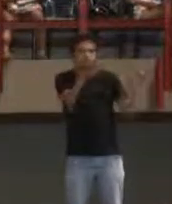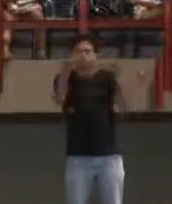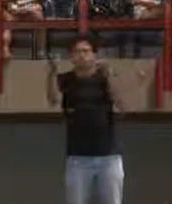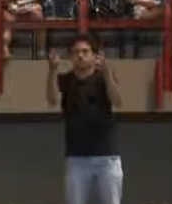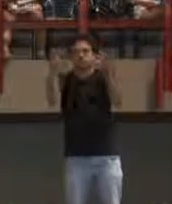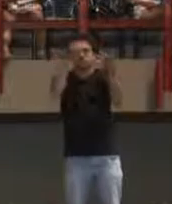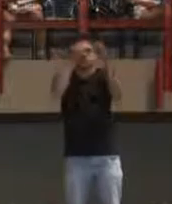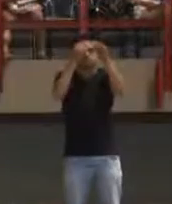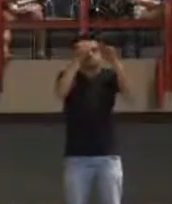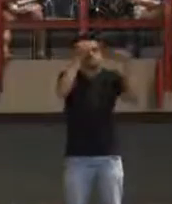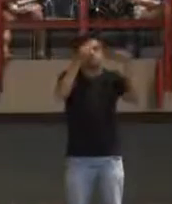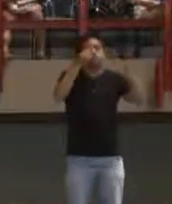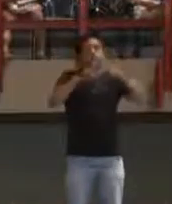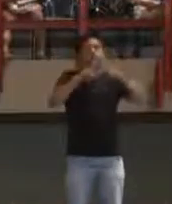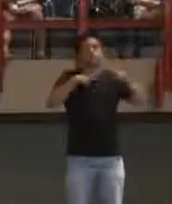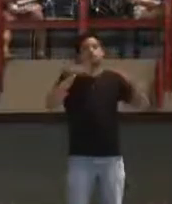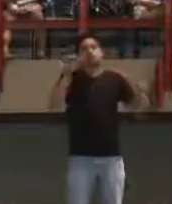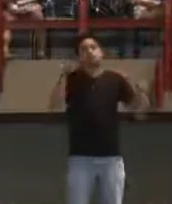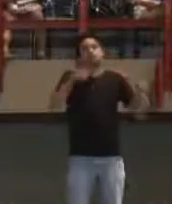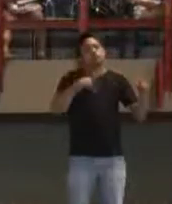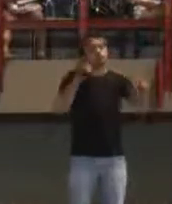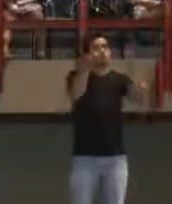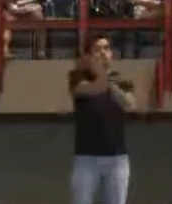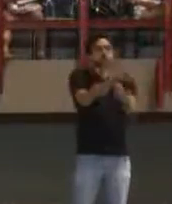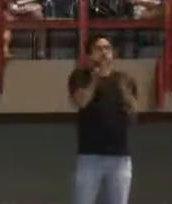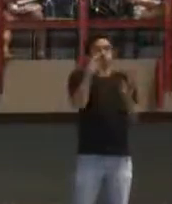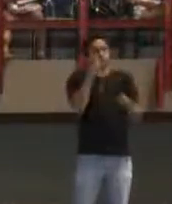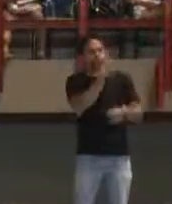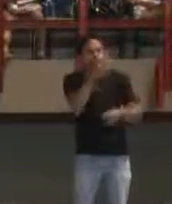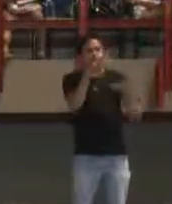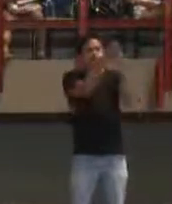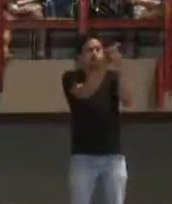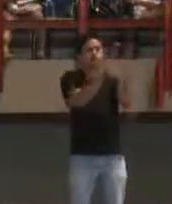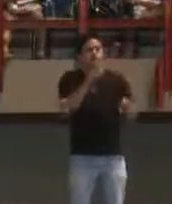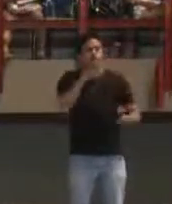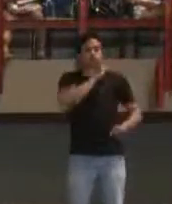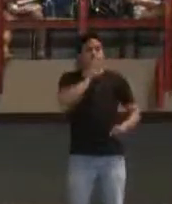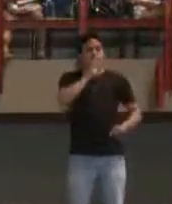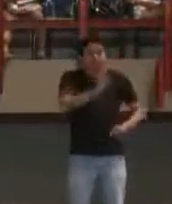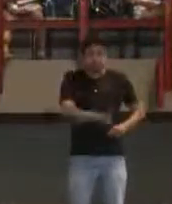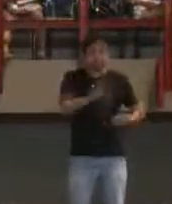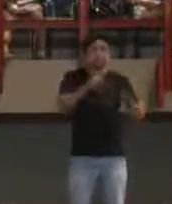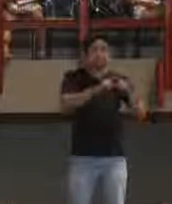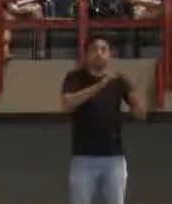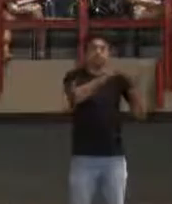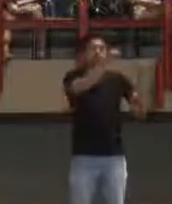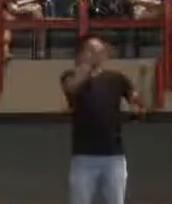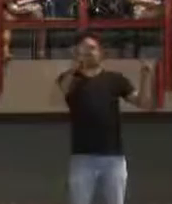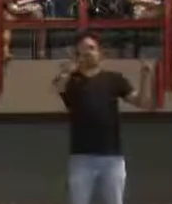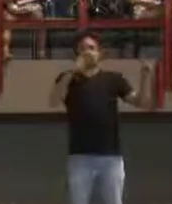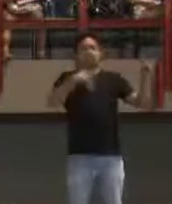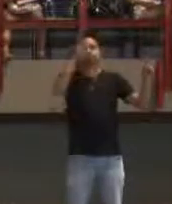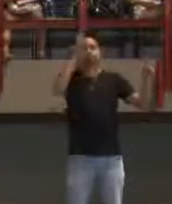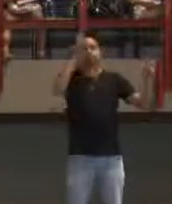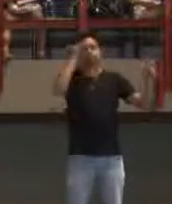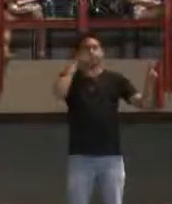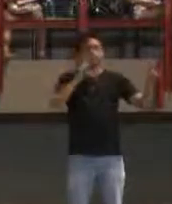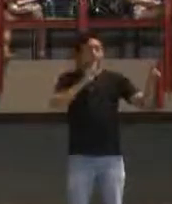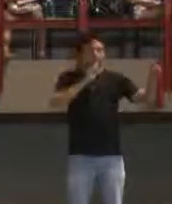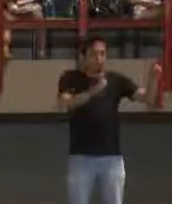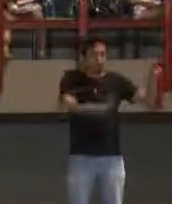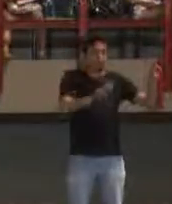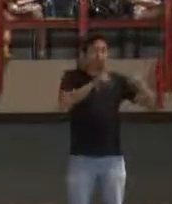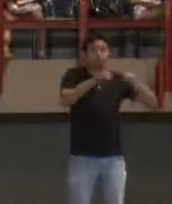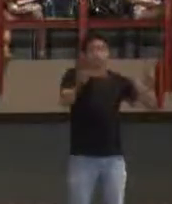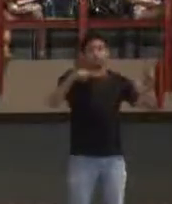Existem aqueles problemas que são diretos, você vê o gráfico, vê a tabela, mata direto. Agora